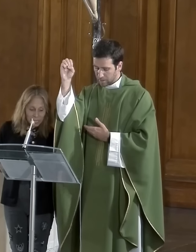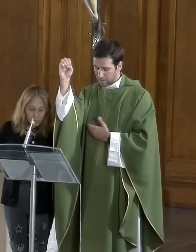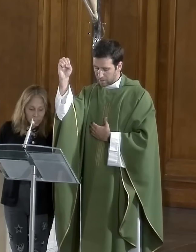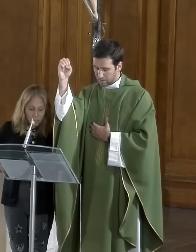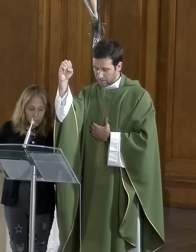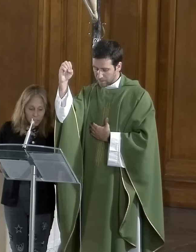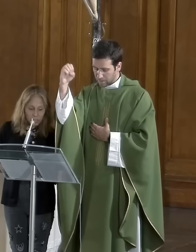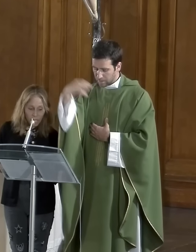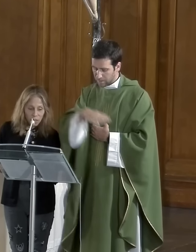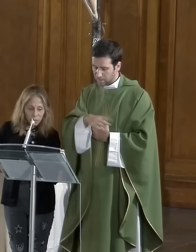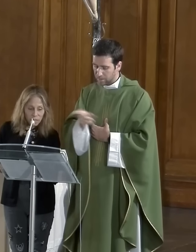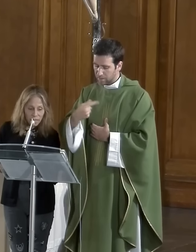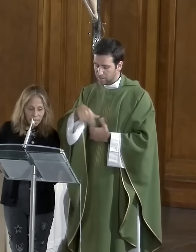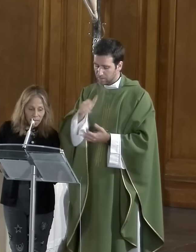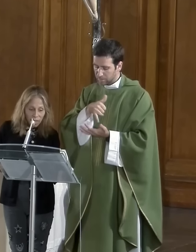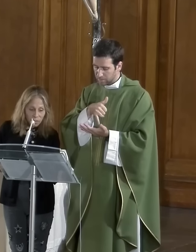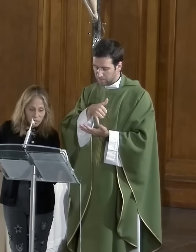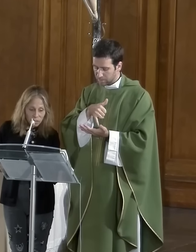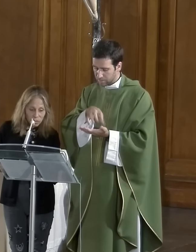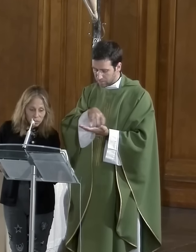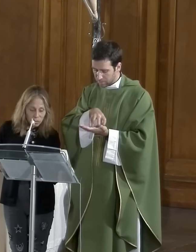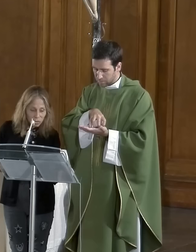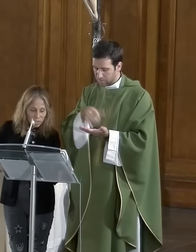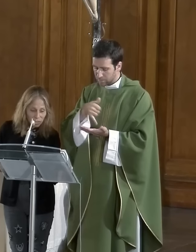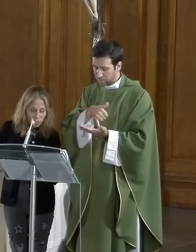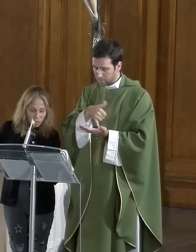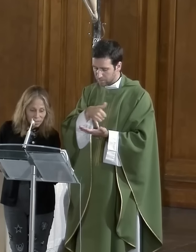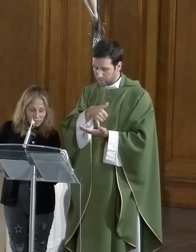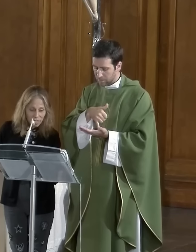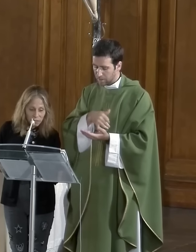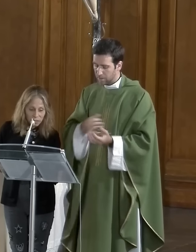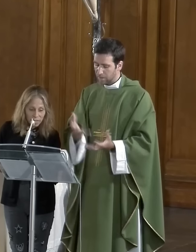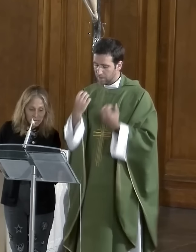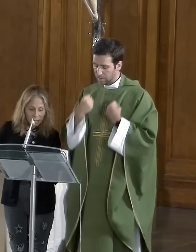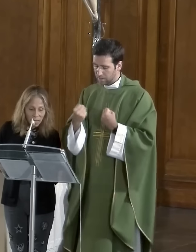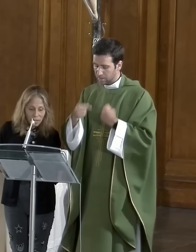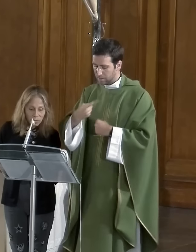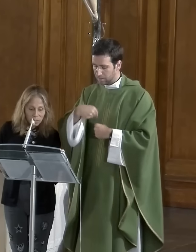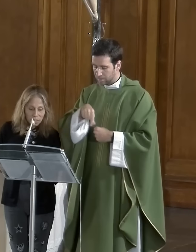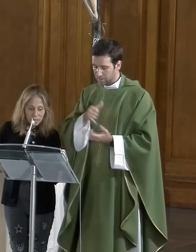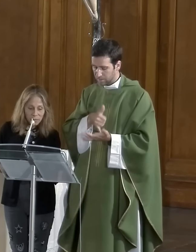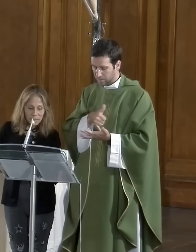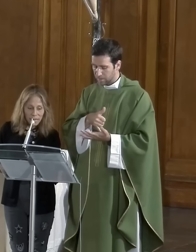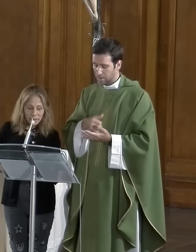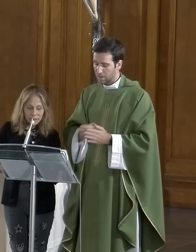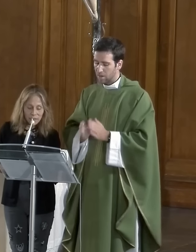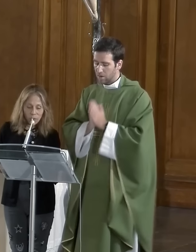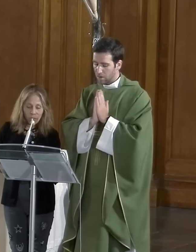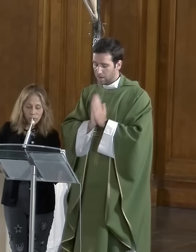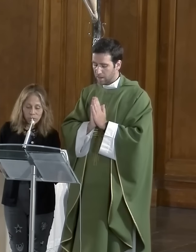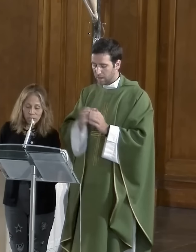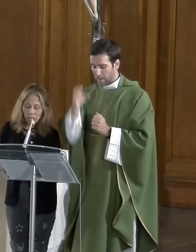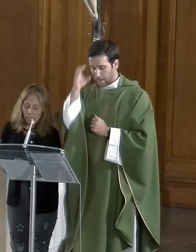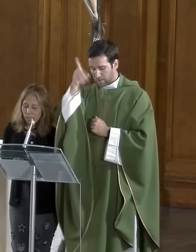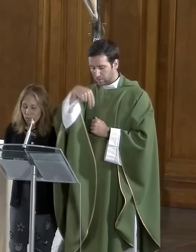Para que el Espíritu de Dios ilumine nuestras dudas y fortalezca nuestras debilidades. Oremos.